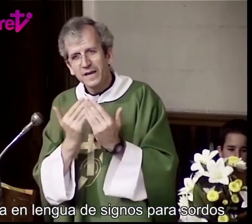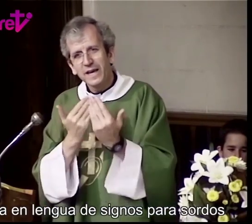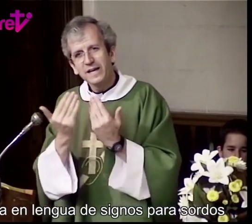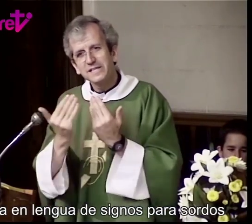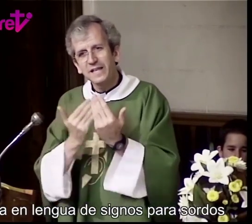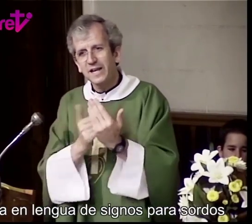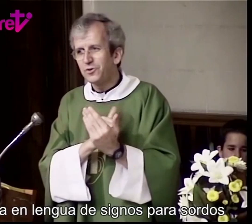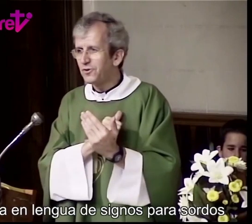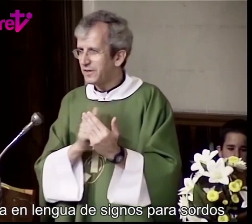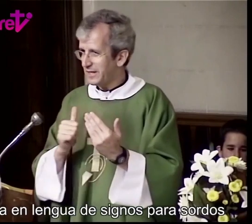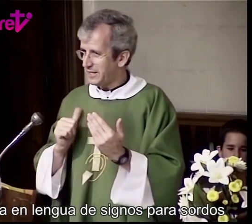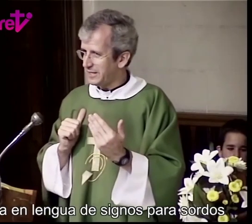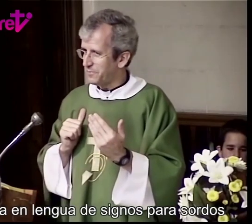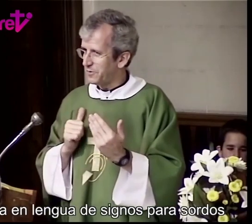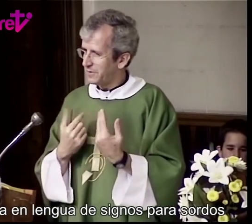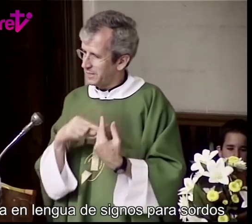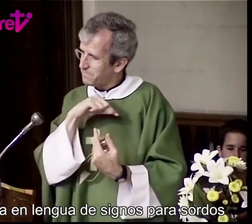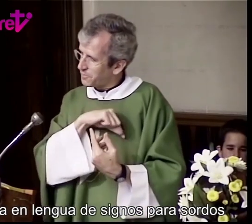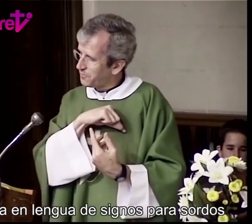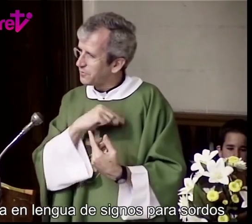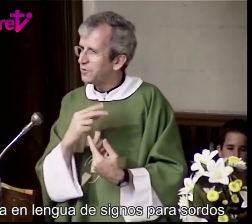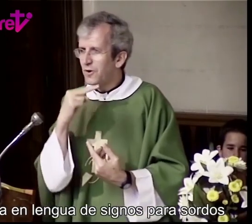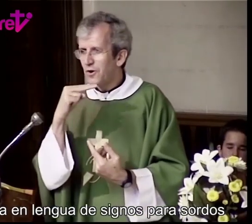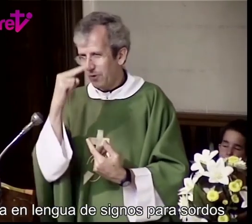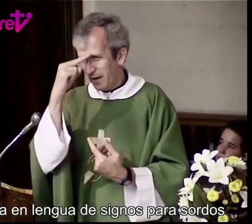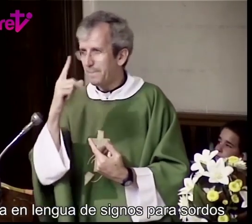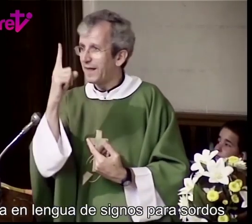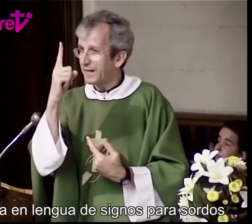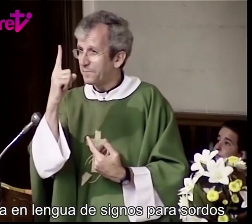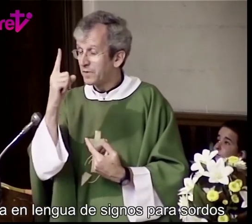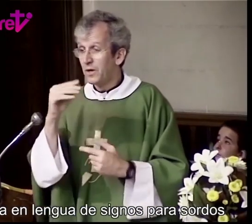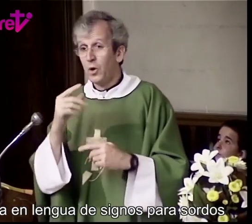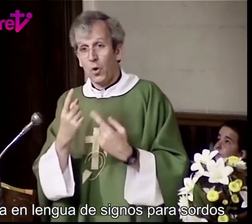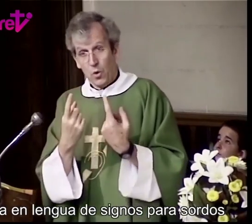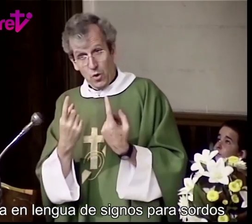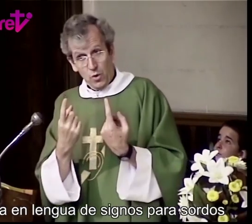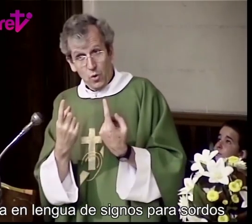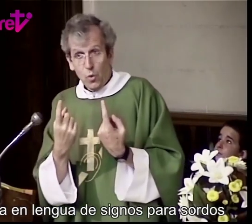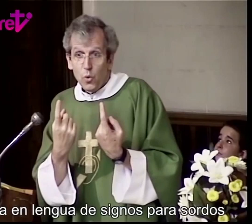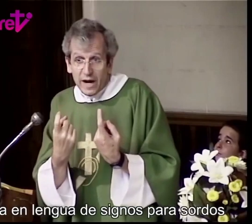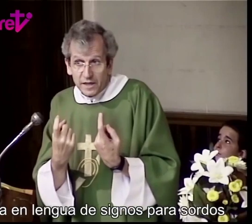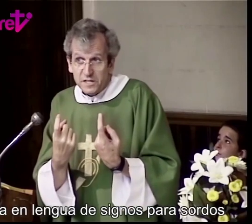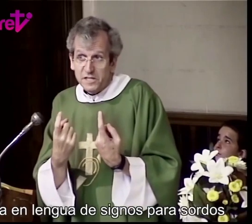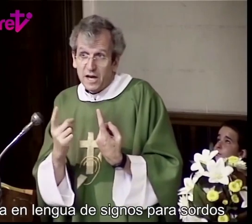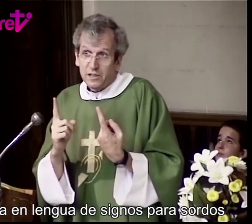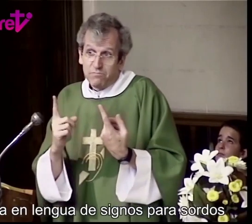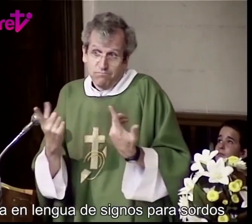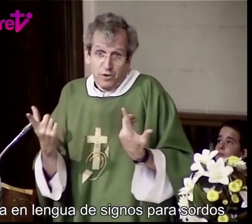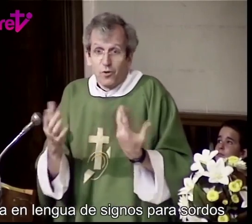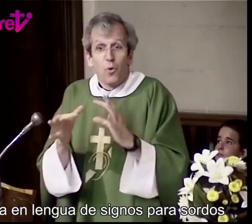en ese trato íntimo, profundo con el Padre. Una necesidad, bueno,